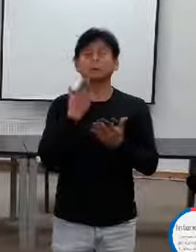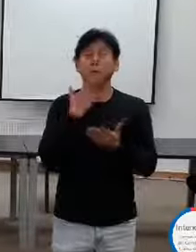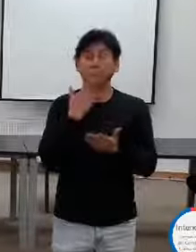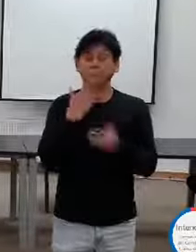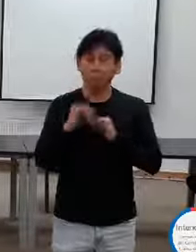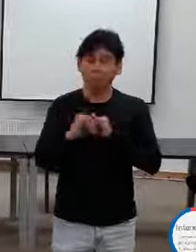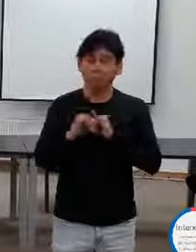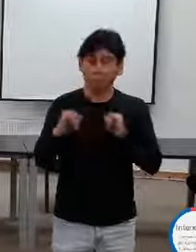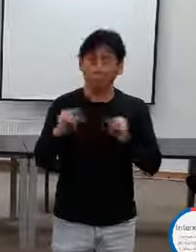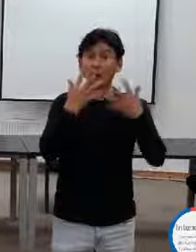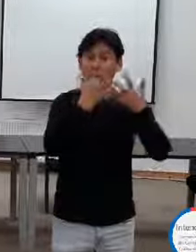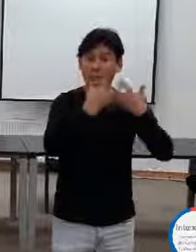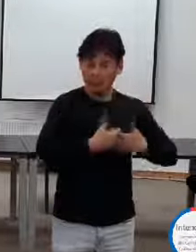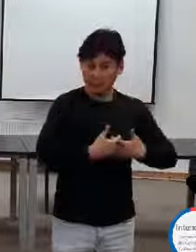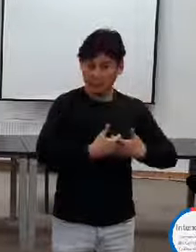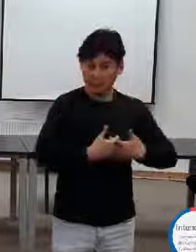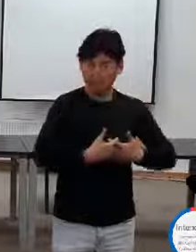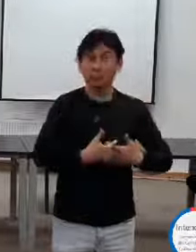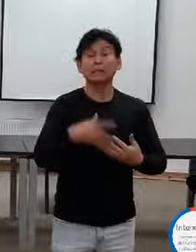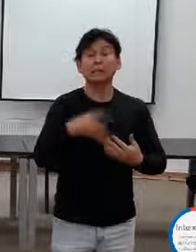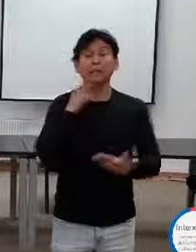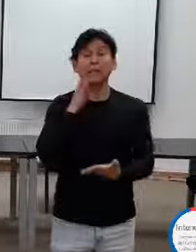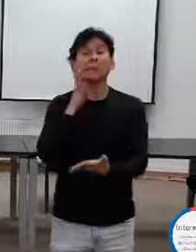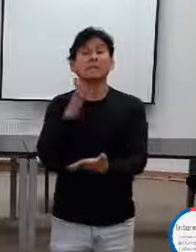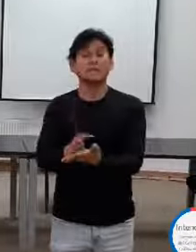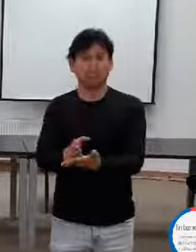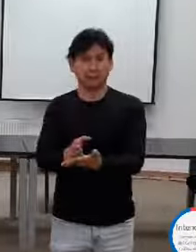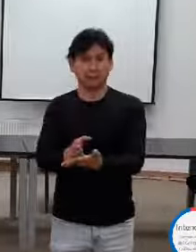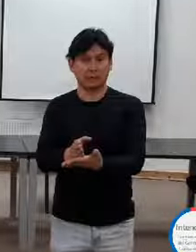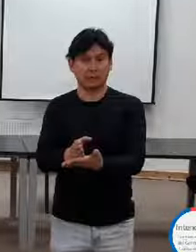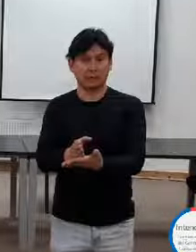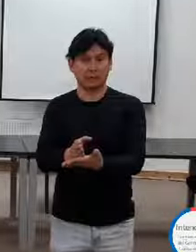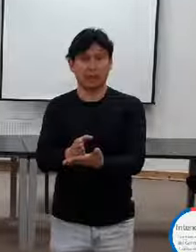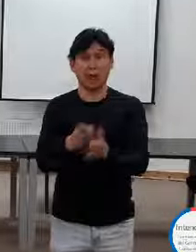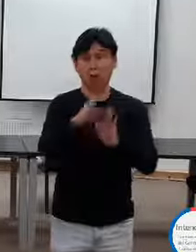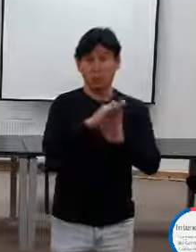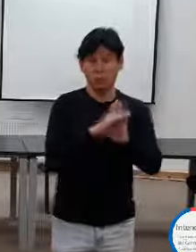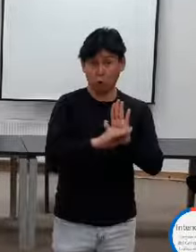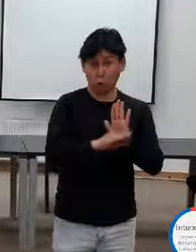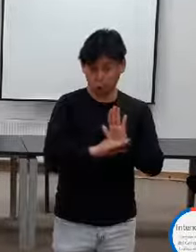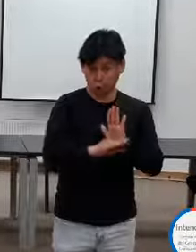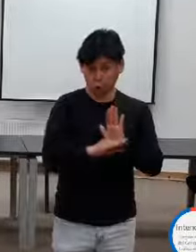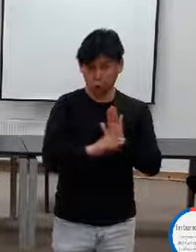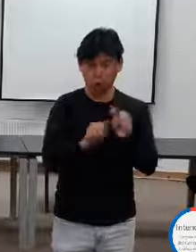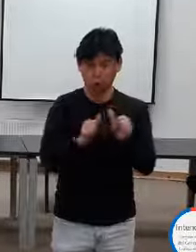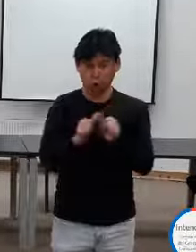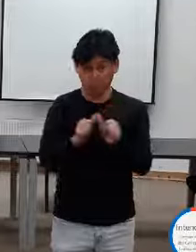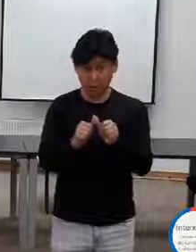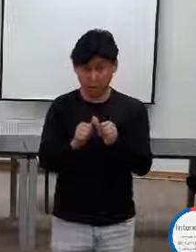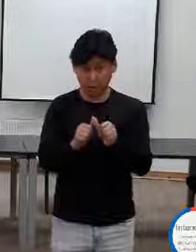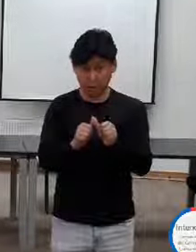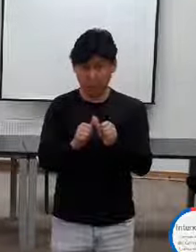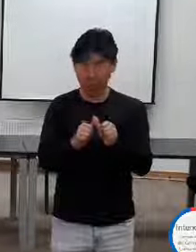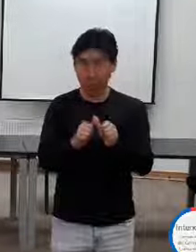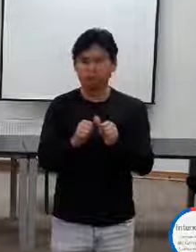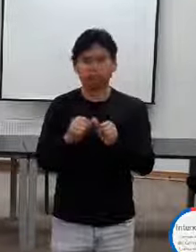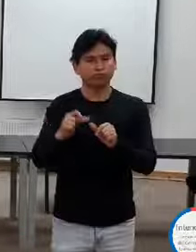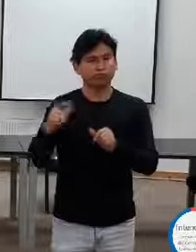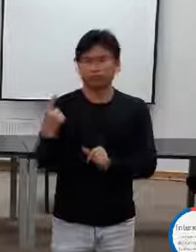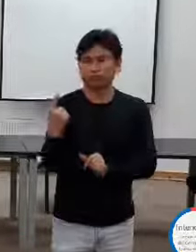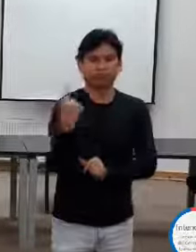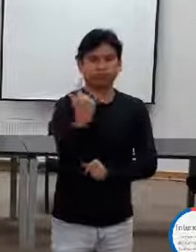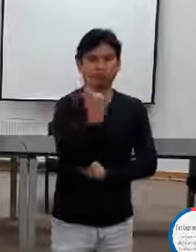también a la empresa y deciden, de acuerdo a sus protocolos internos y por cercanías, evacuar al